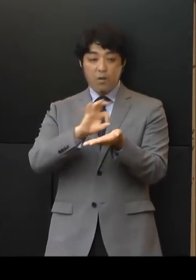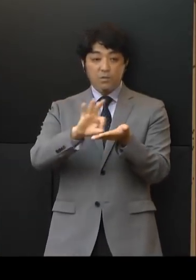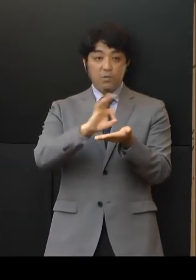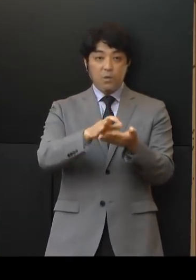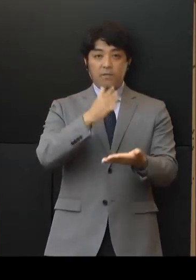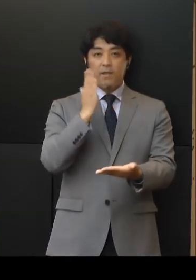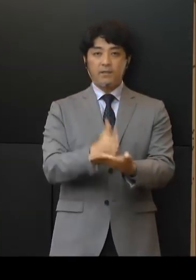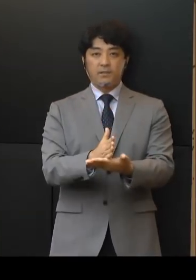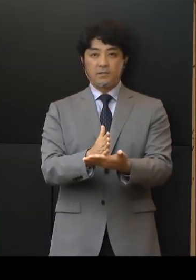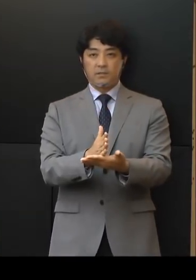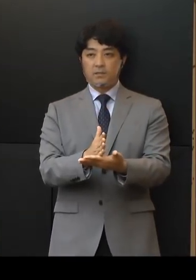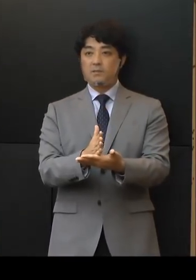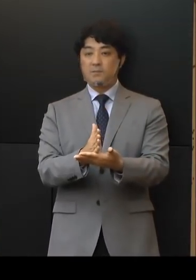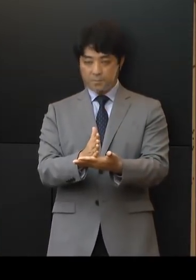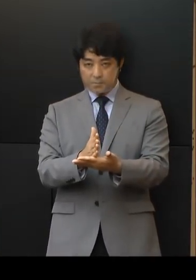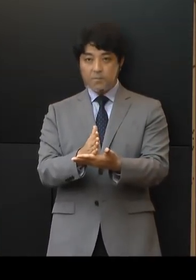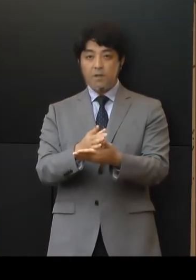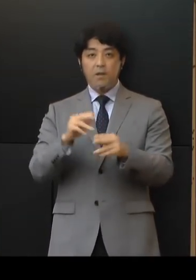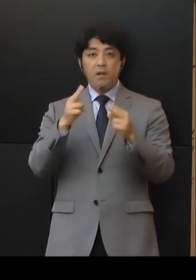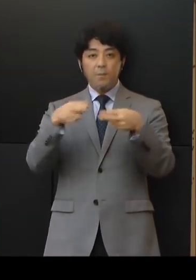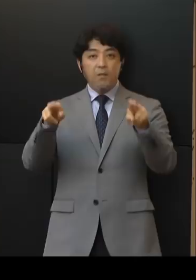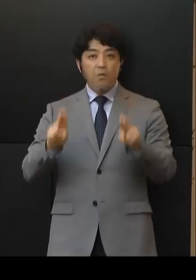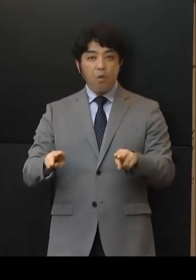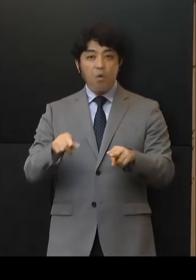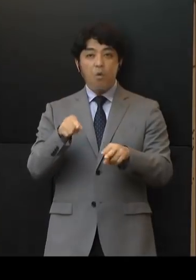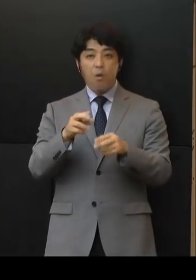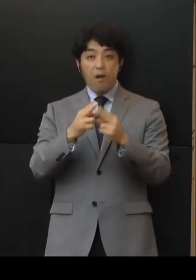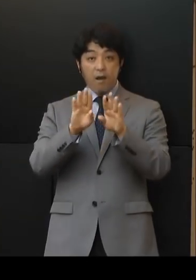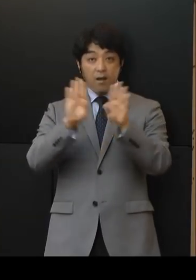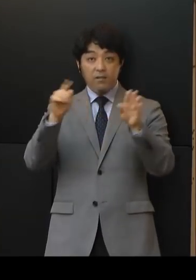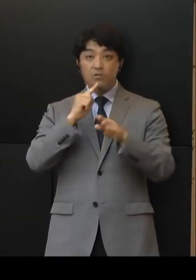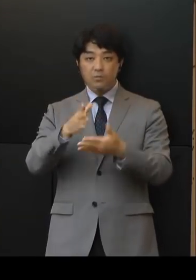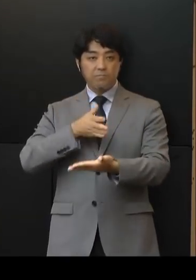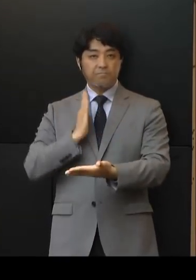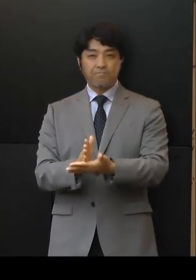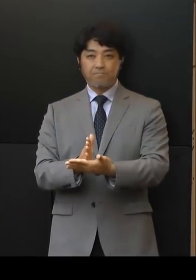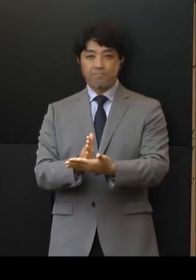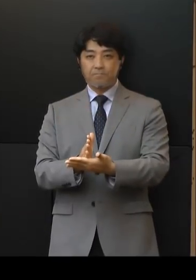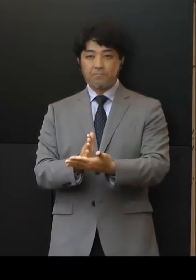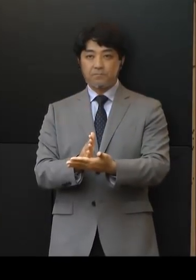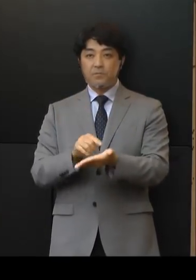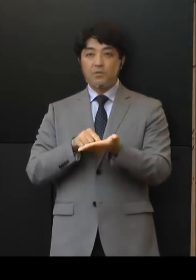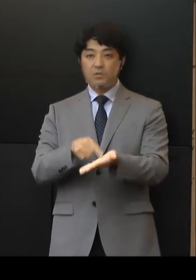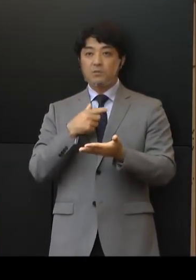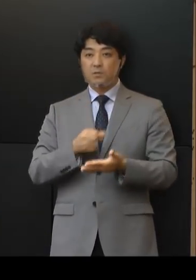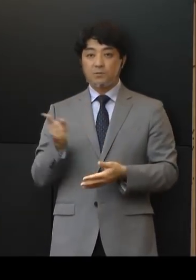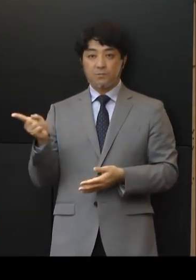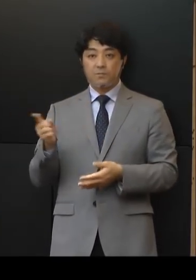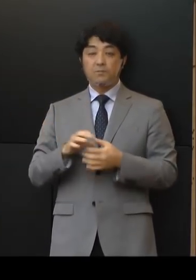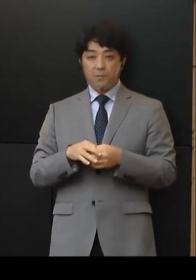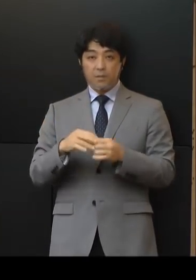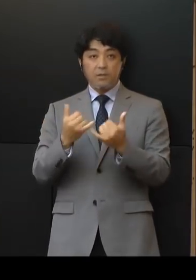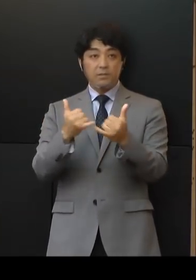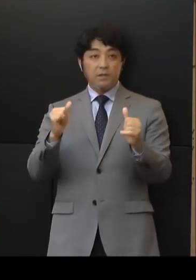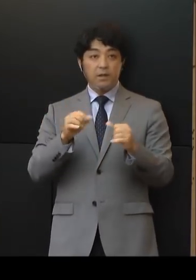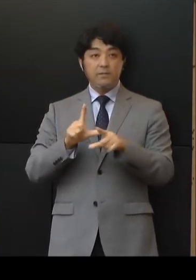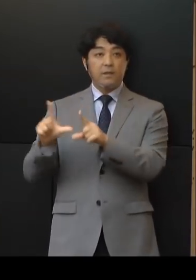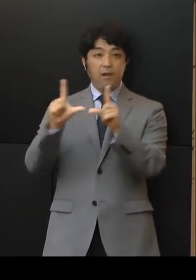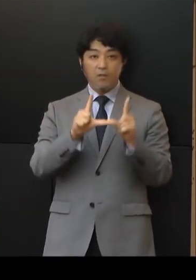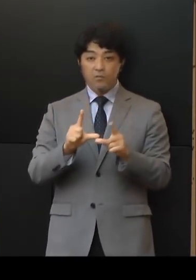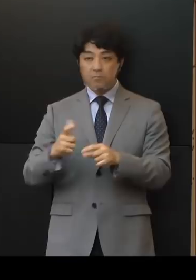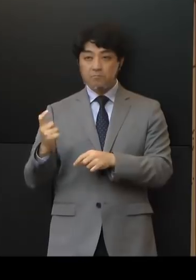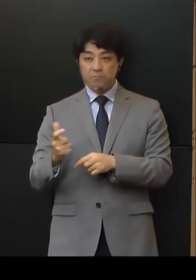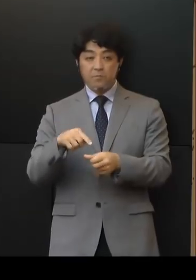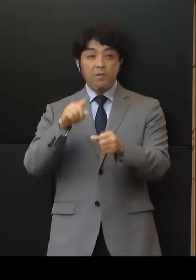要請するとともに、イベント開催についても自粛を要請します。一方、社会生活を維持する上で